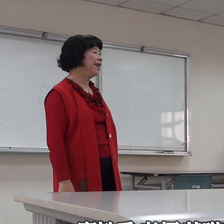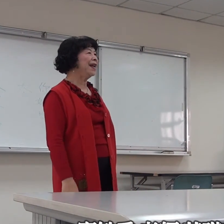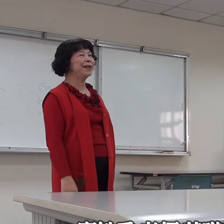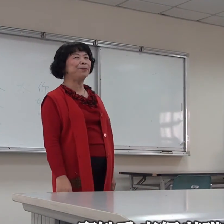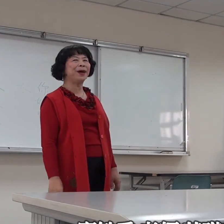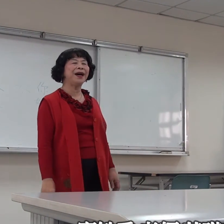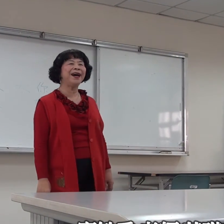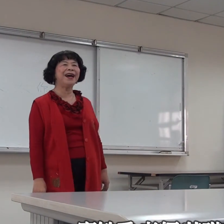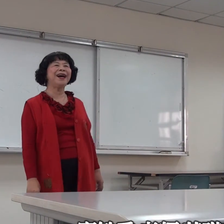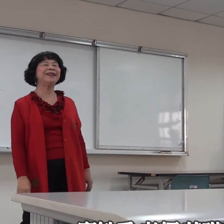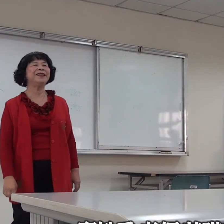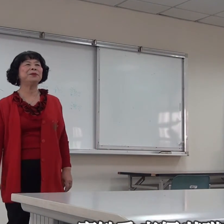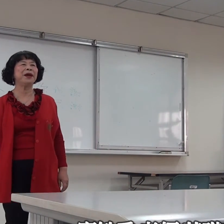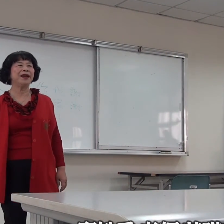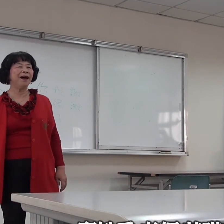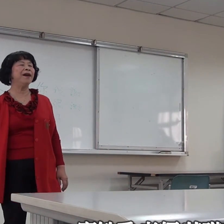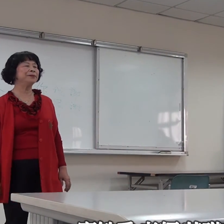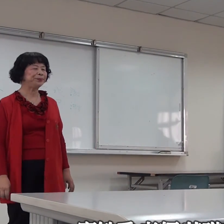面啊，加米加饭，对不对？好，